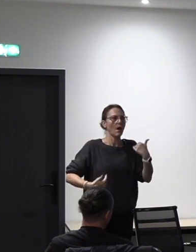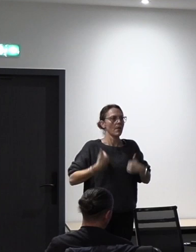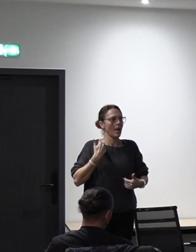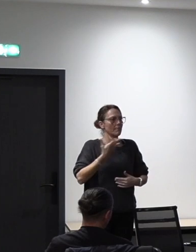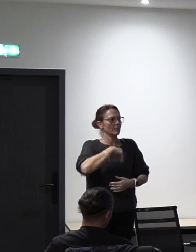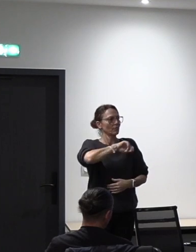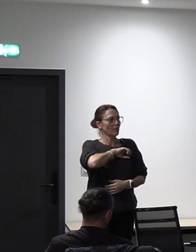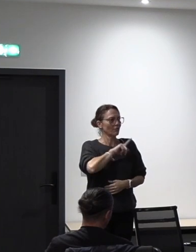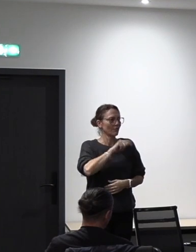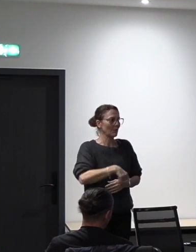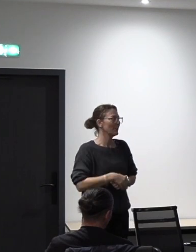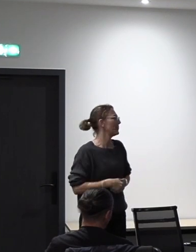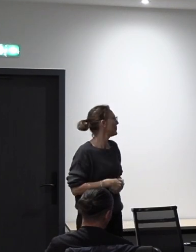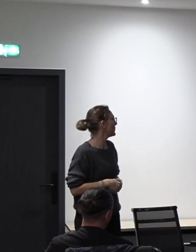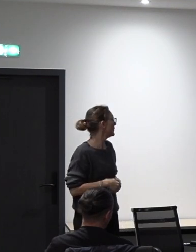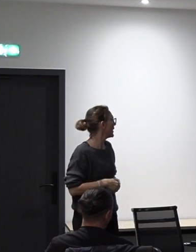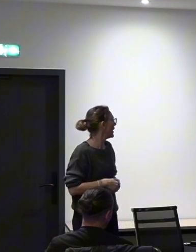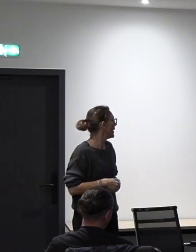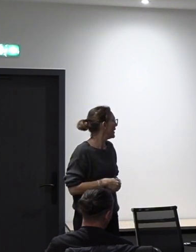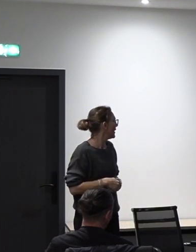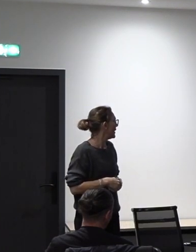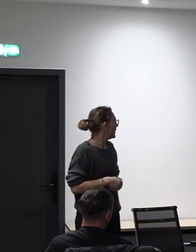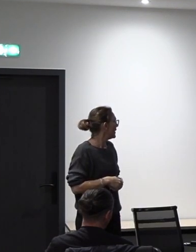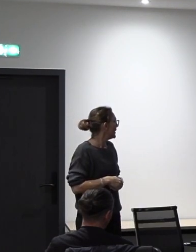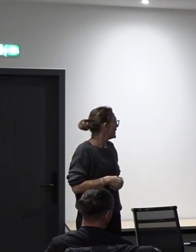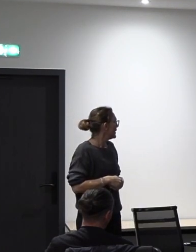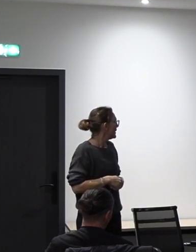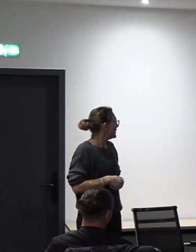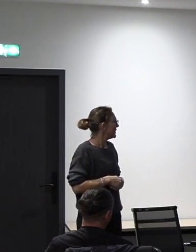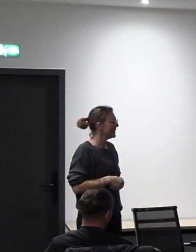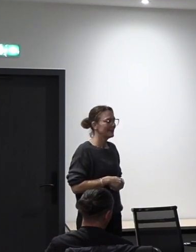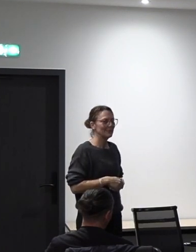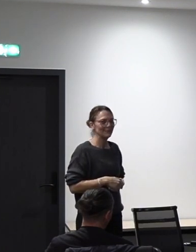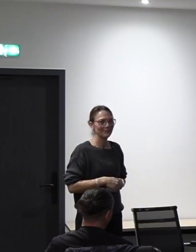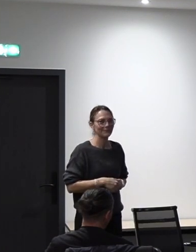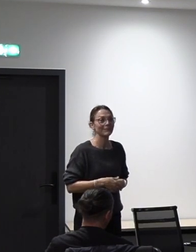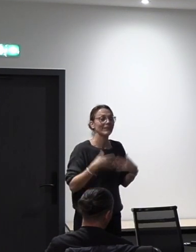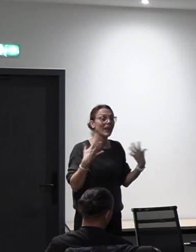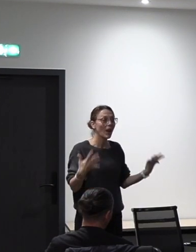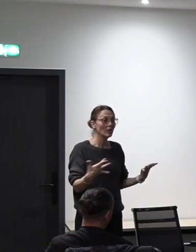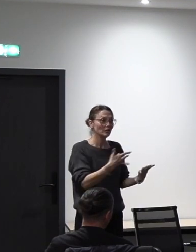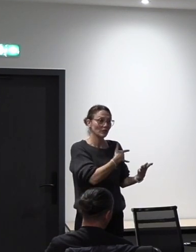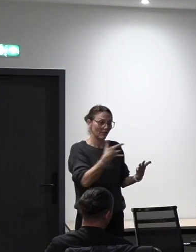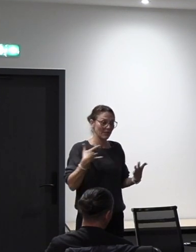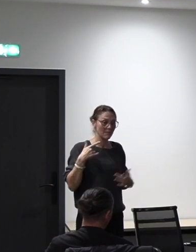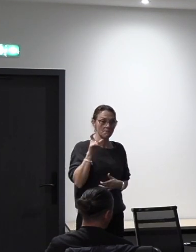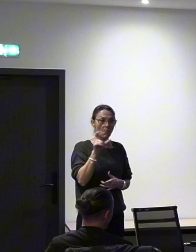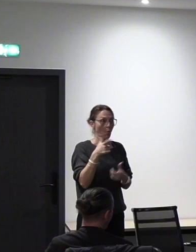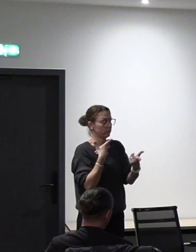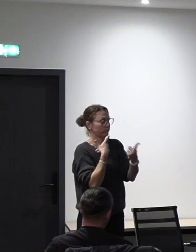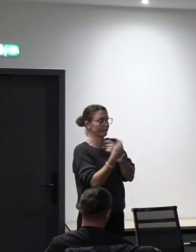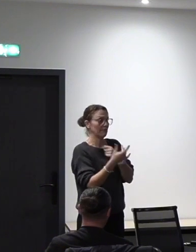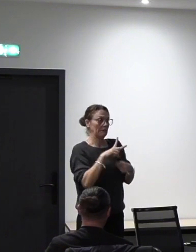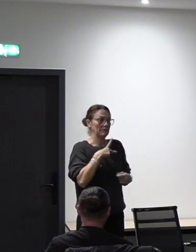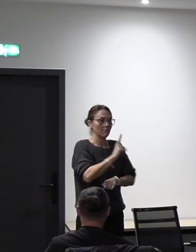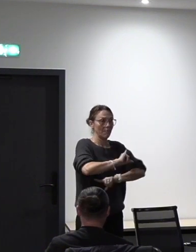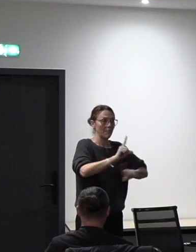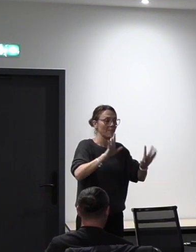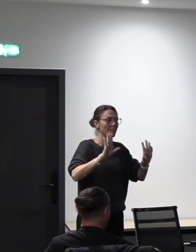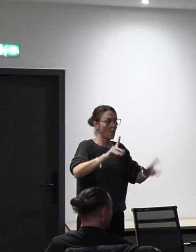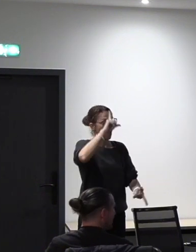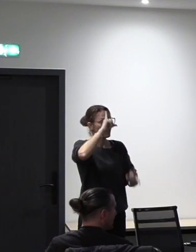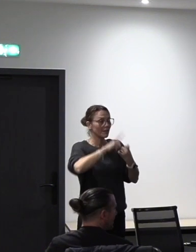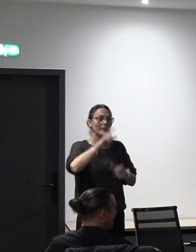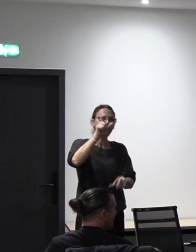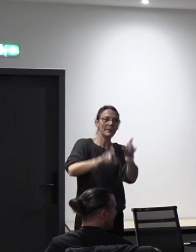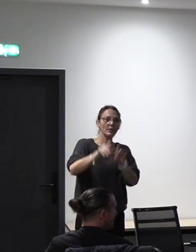évidemment. Alors, on peut dire que dans le fond, la santé n'existe pas, je vous l'ai assez dit, que le but des soignants et le